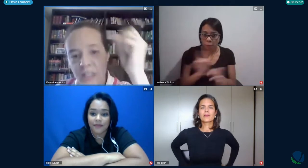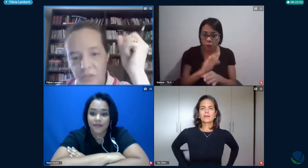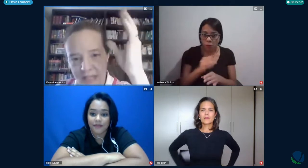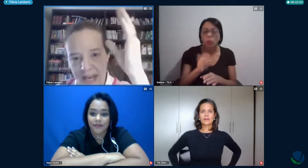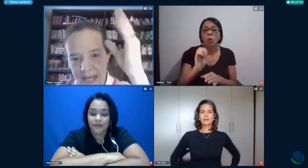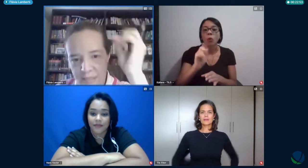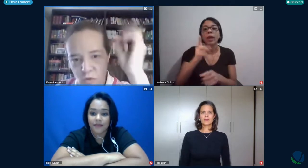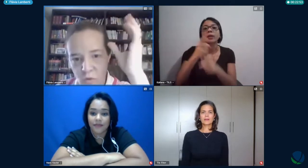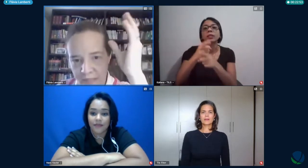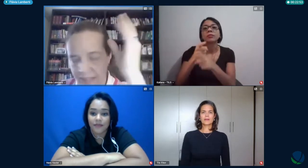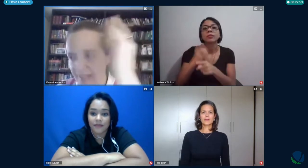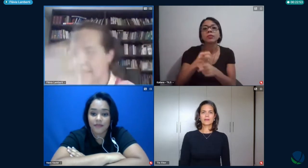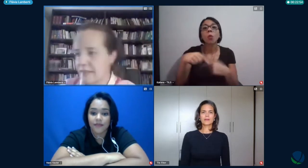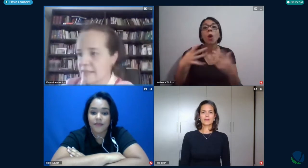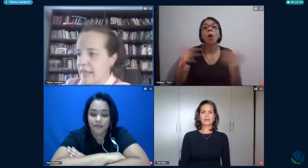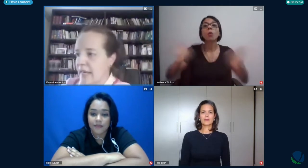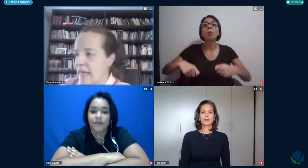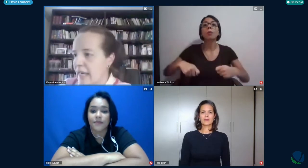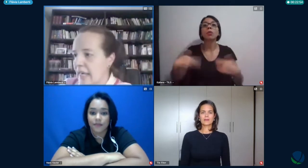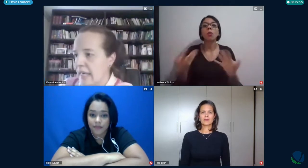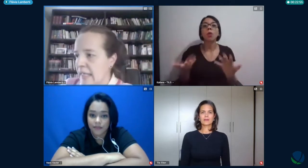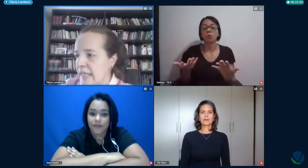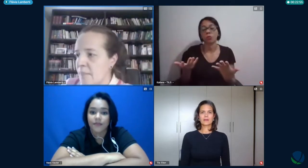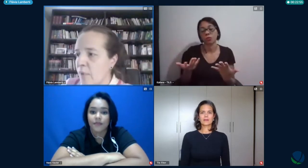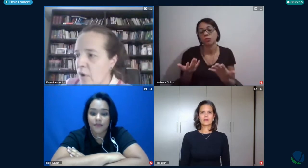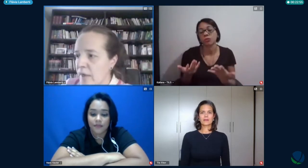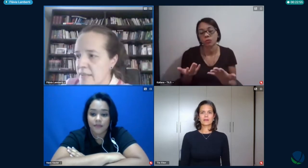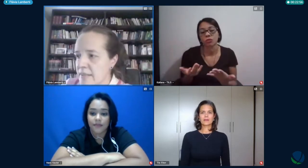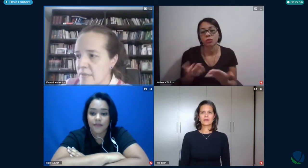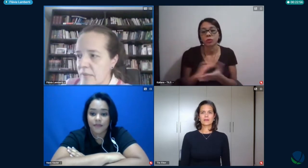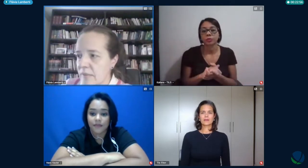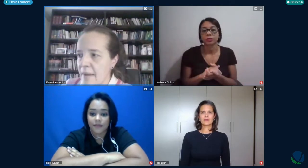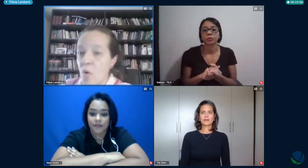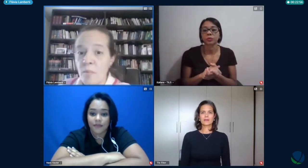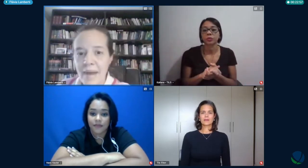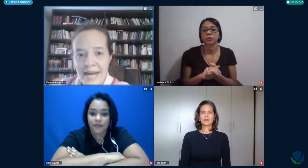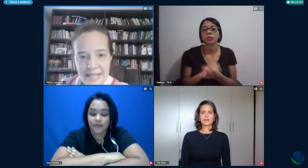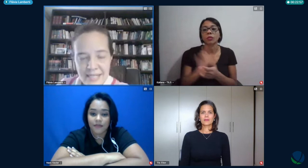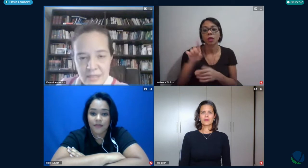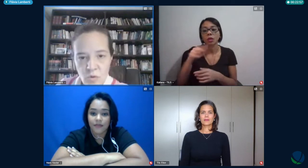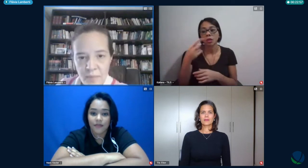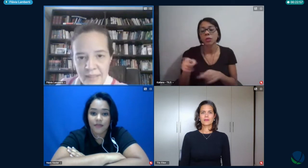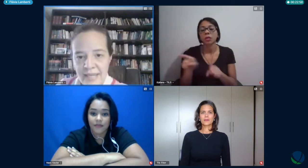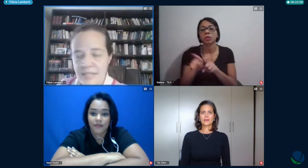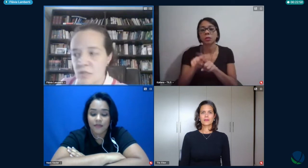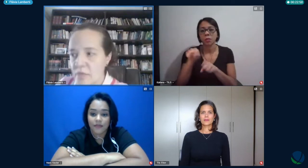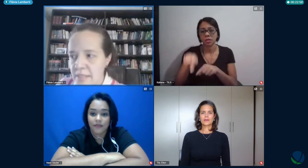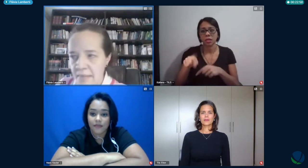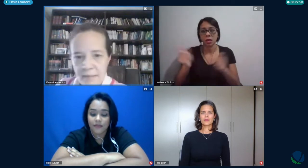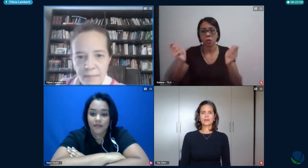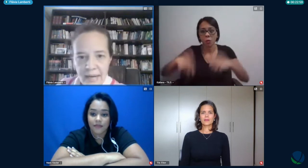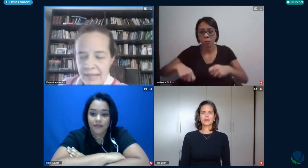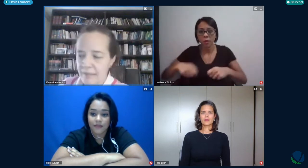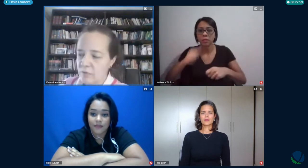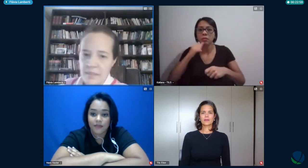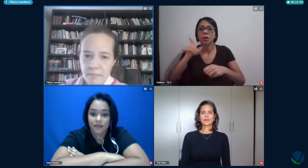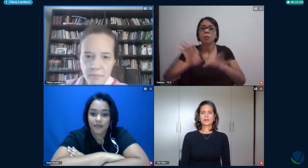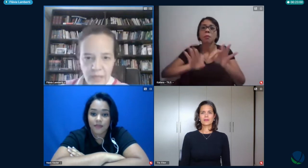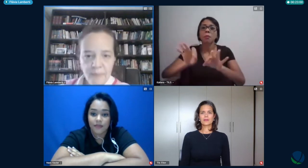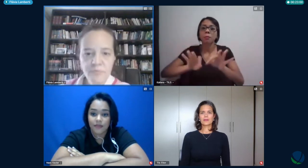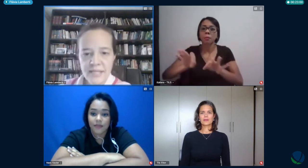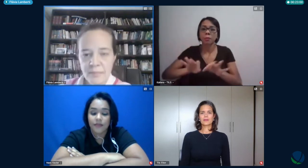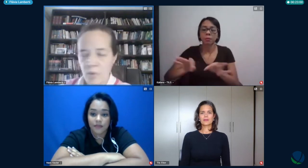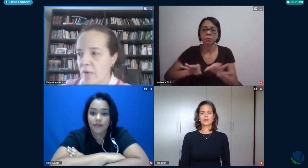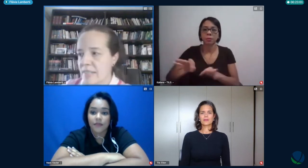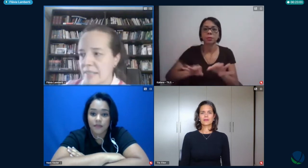possível identificar essas competências. E depois, né, com base nessas competências, você prepara, você,